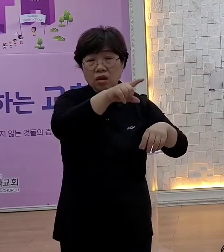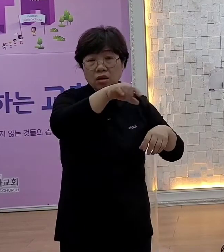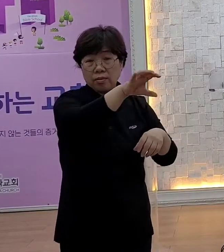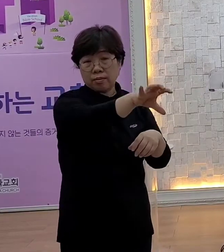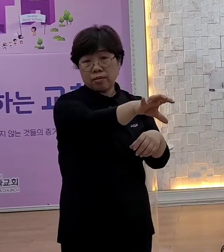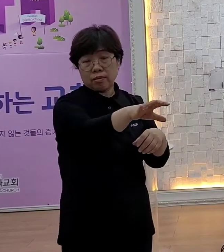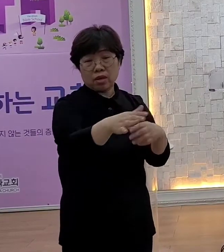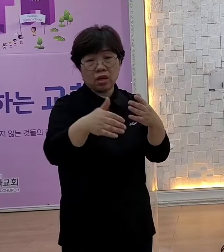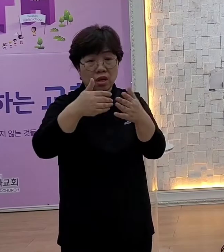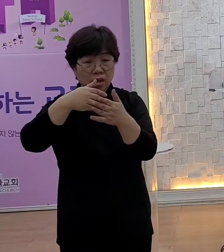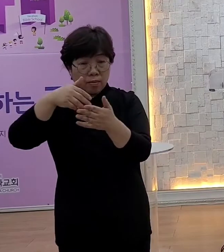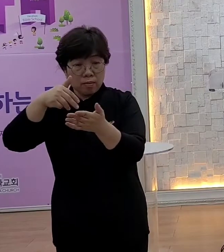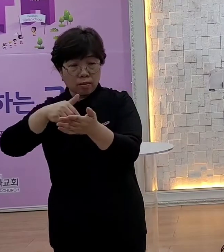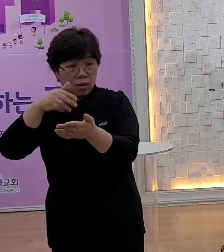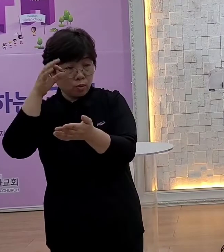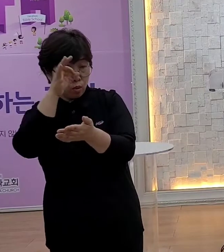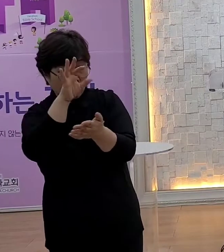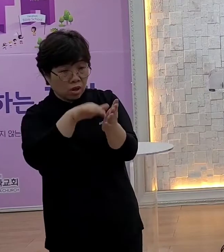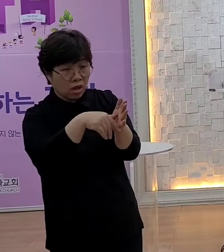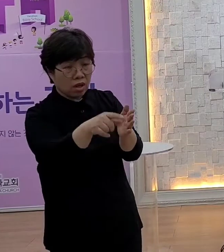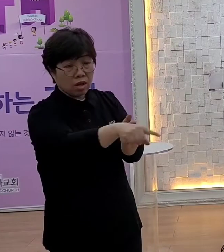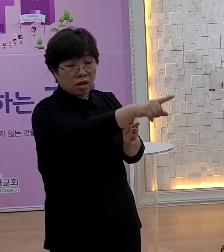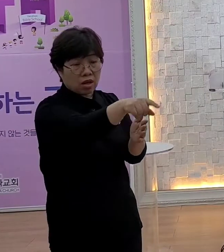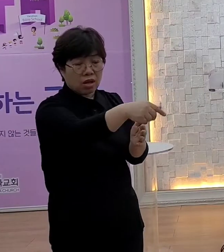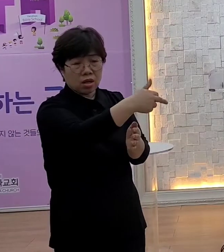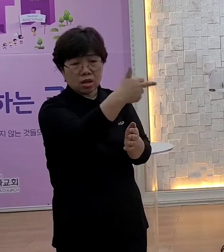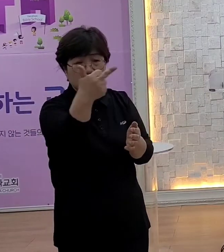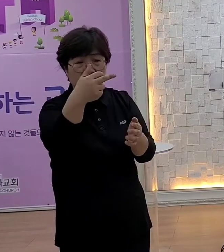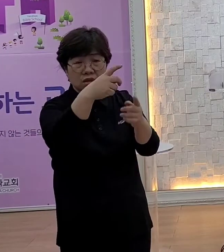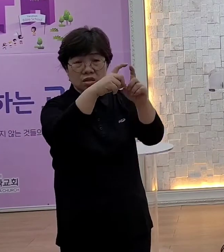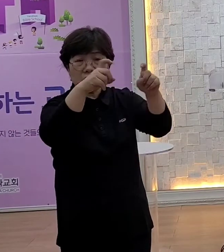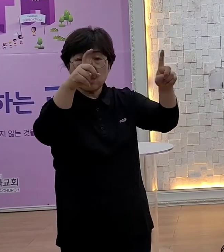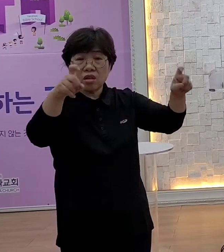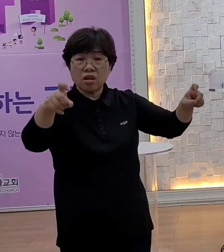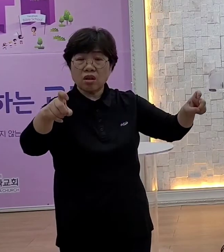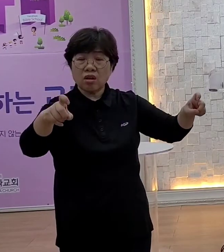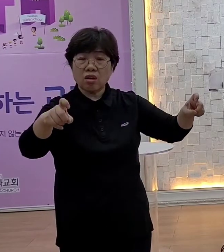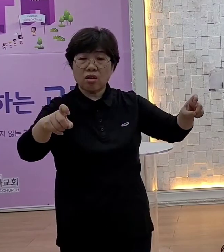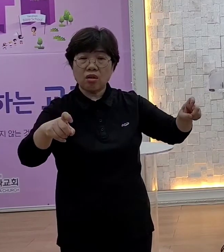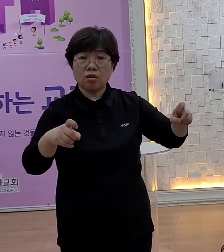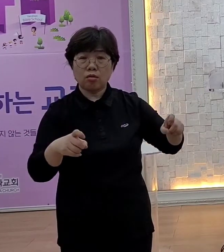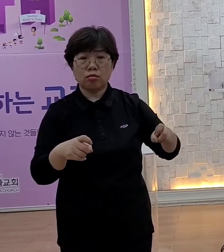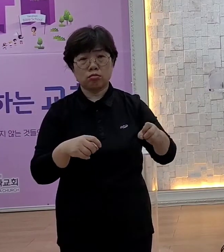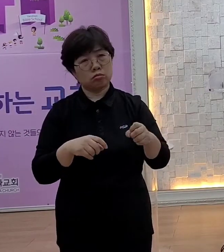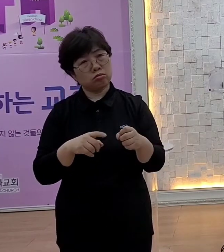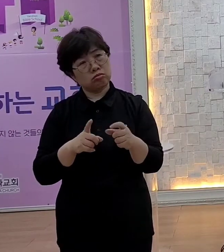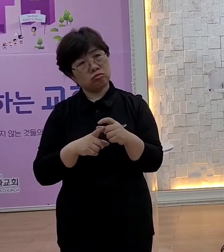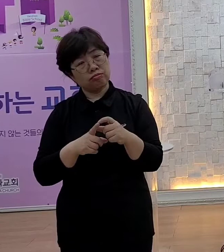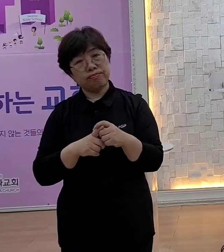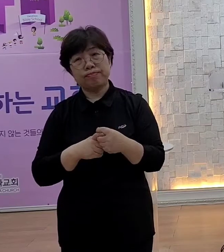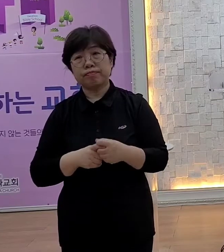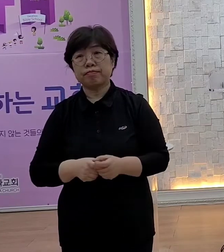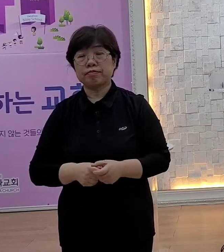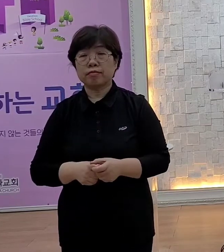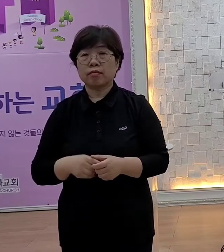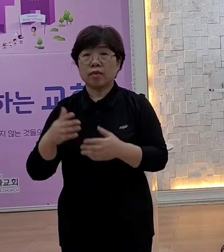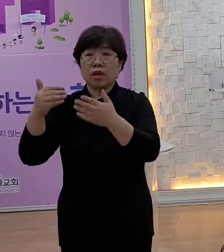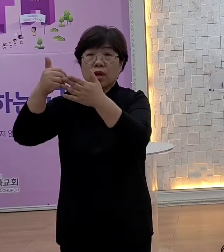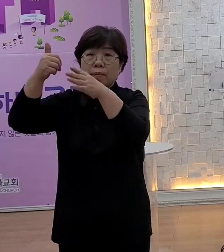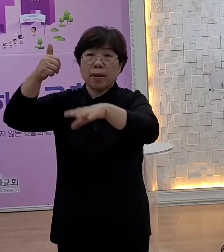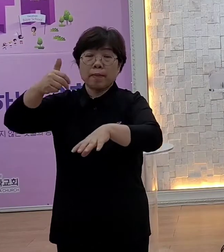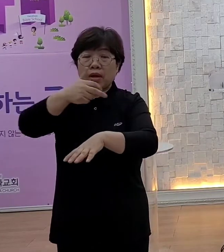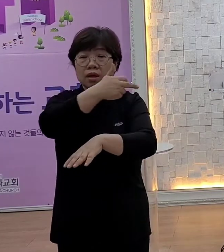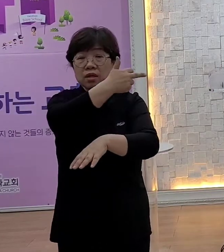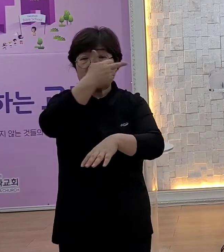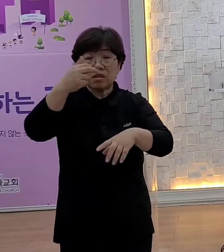때 이 니느웨라는 땅은 너무나도 큰 성읍이었다. 이게 무슨 말일까요? 하나님 앞에 큰